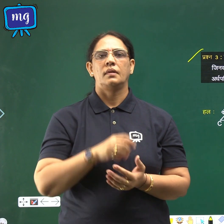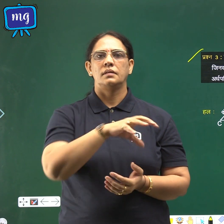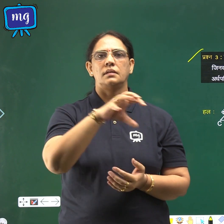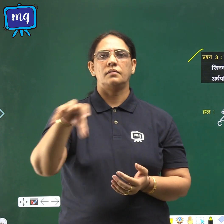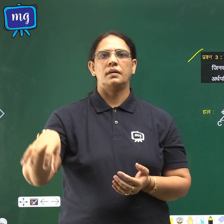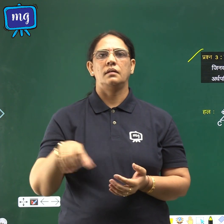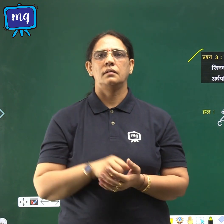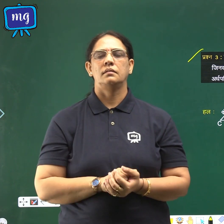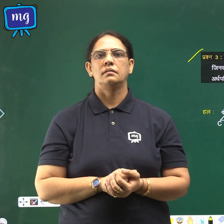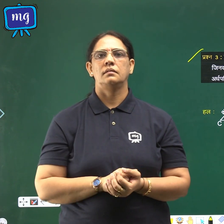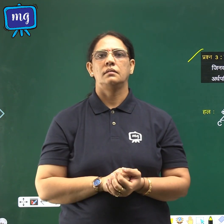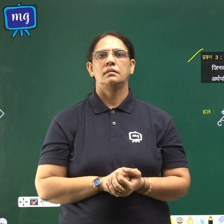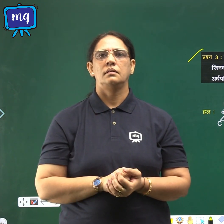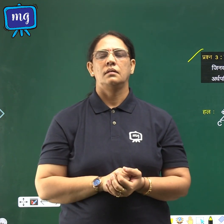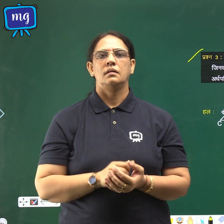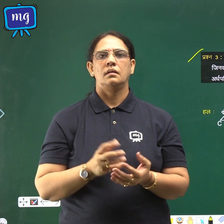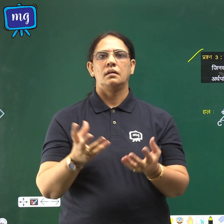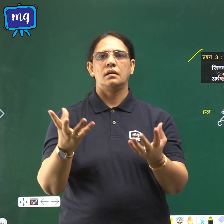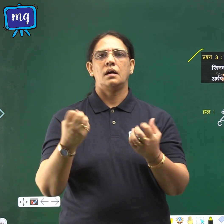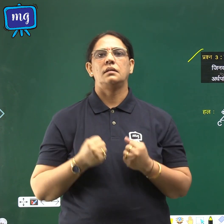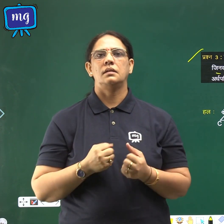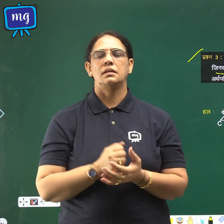क्षेत्रफल ज्ञात कीजिए